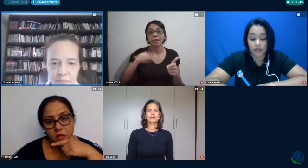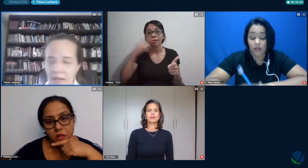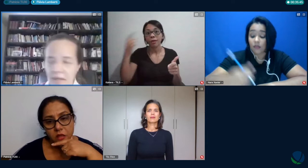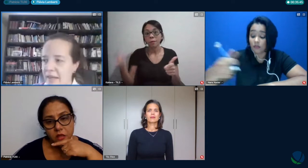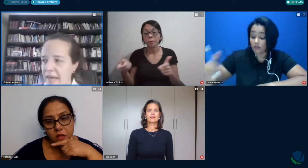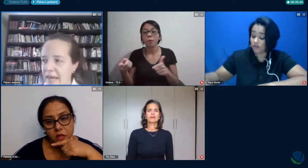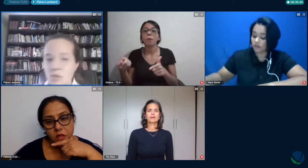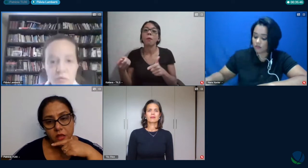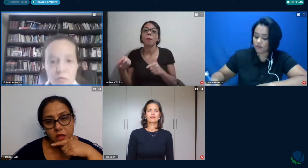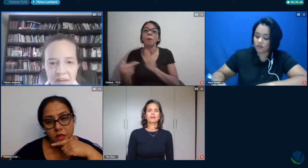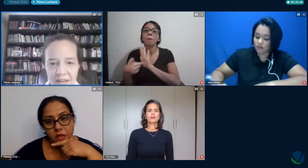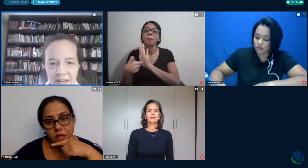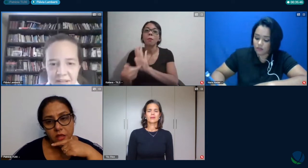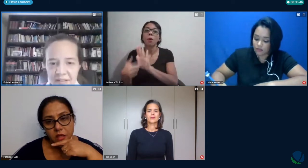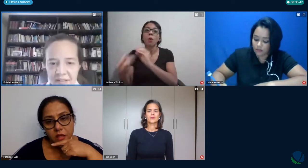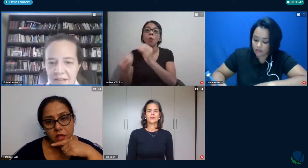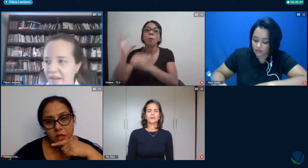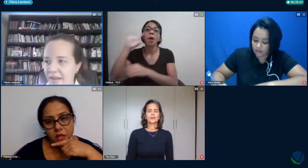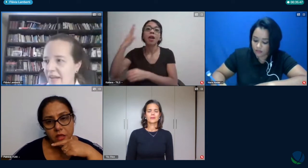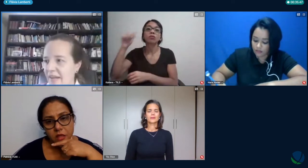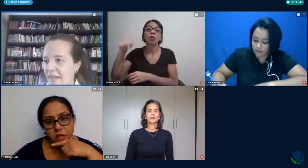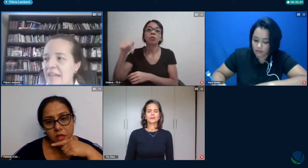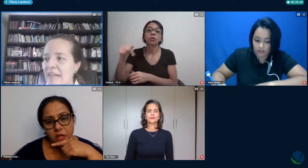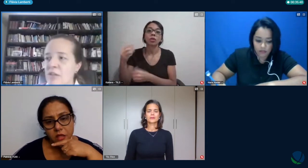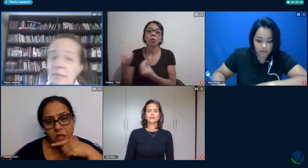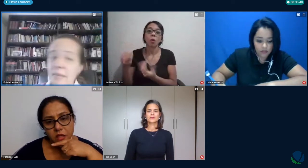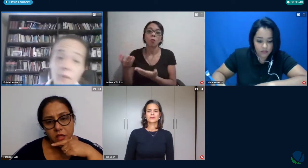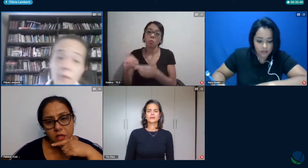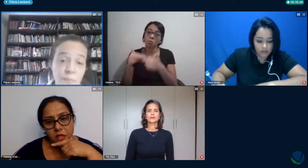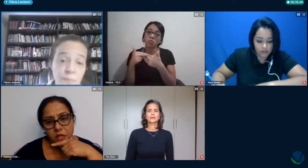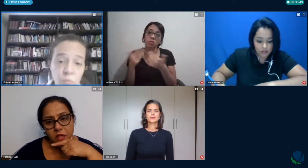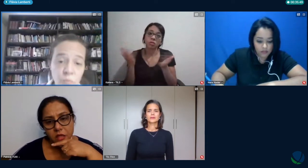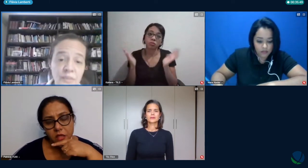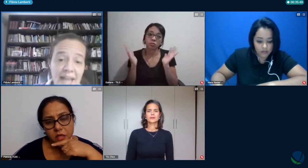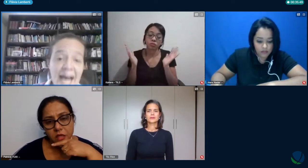vai resolver.